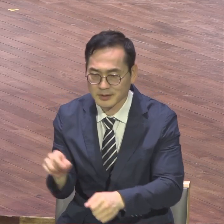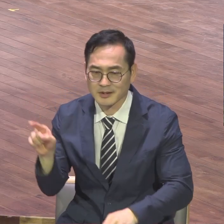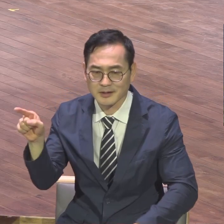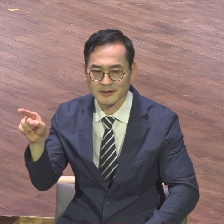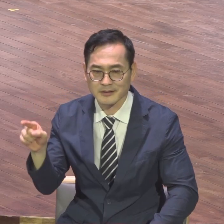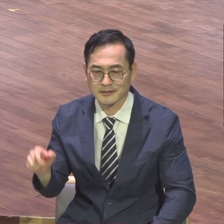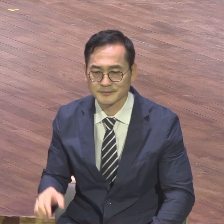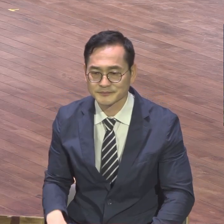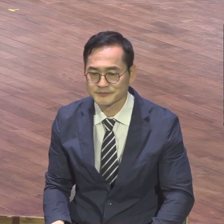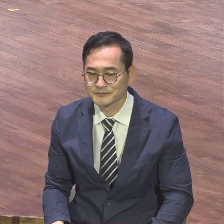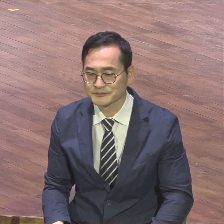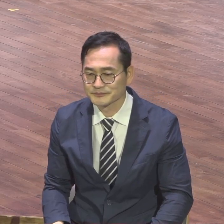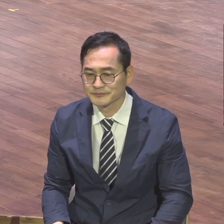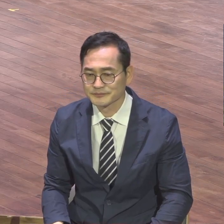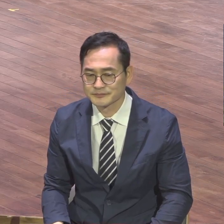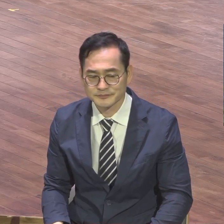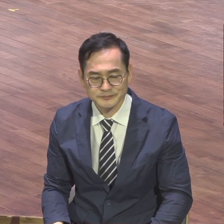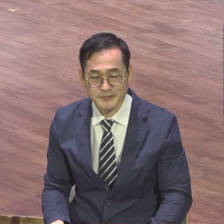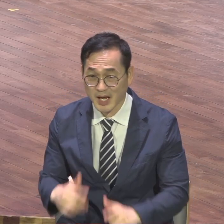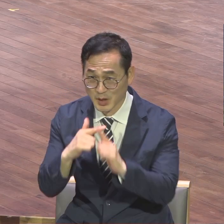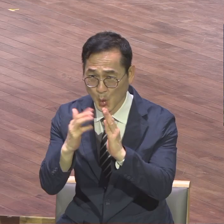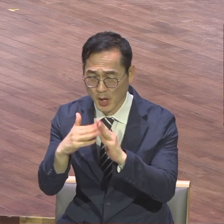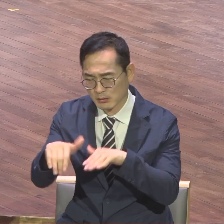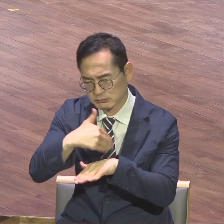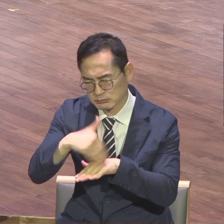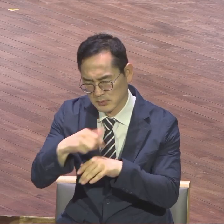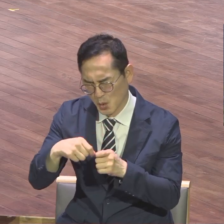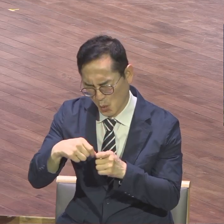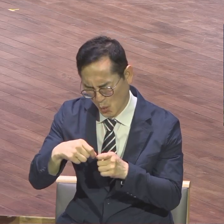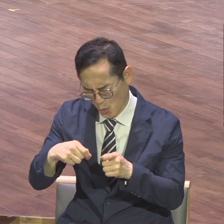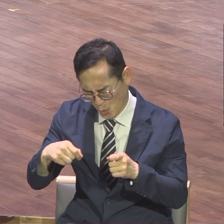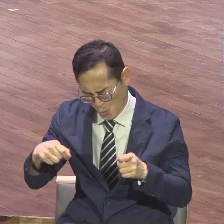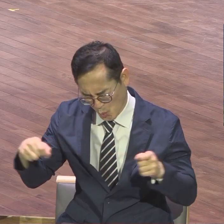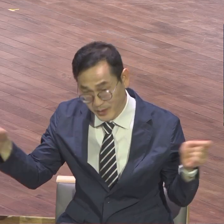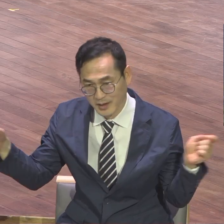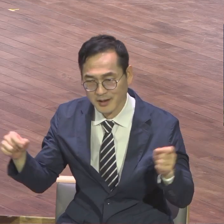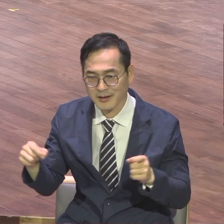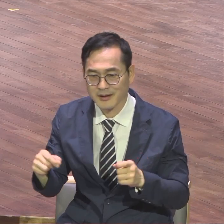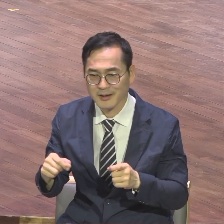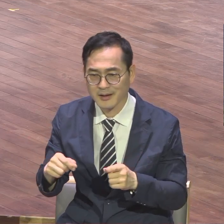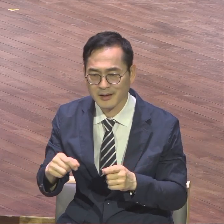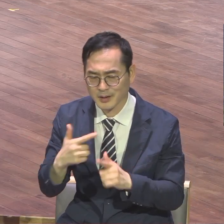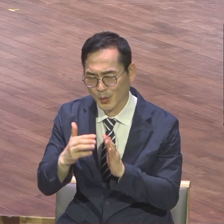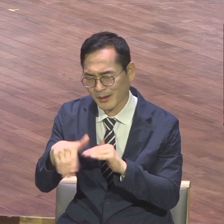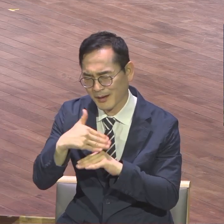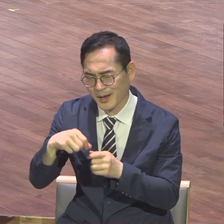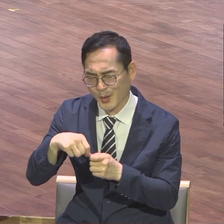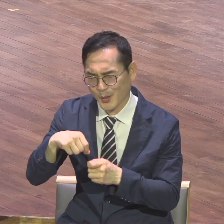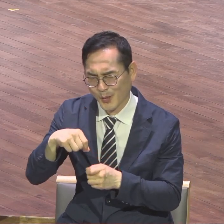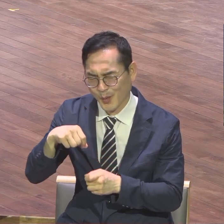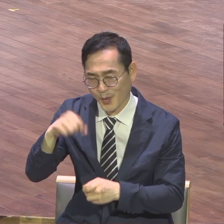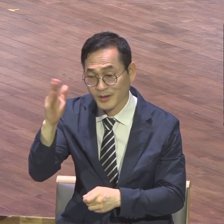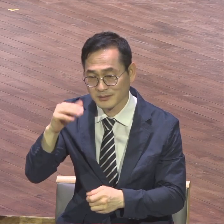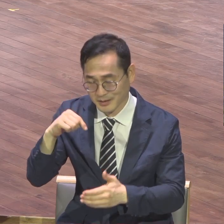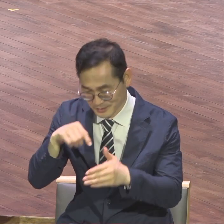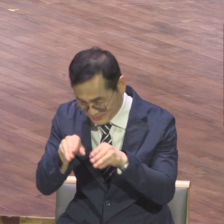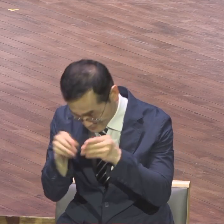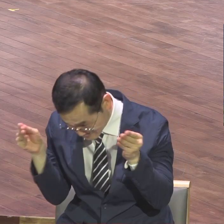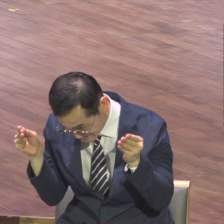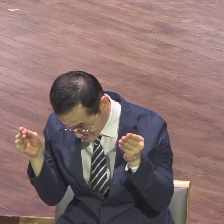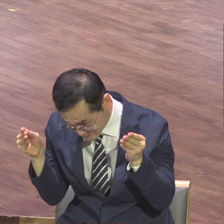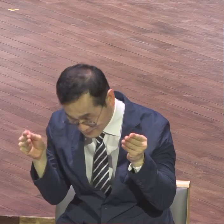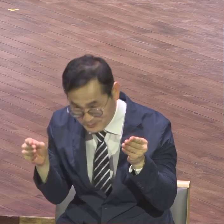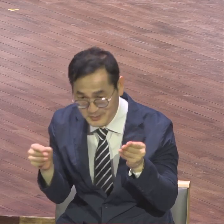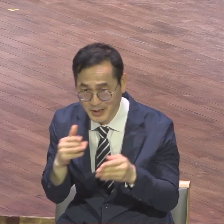말씀이 없어요. 교회를 수년 수십 년 다녀도 뻥이야. 내용에 들어가 보면 말씀 포럼이 안